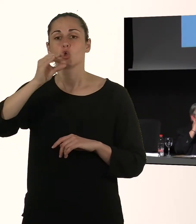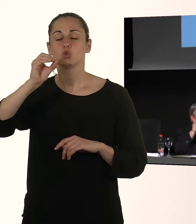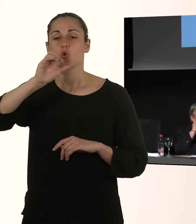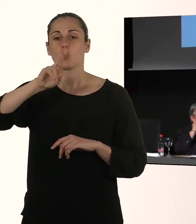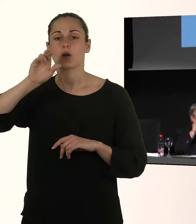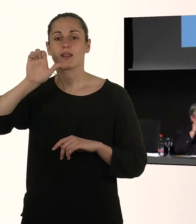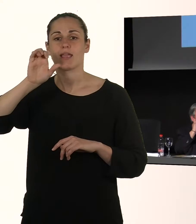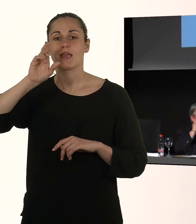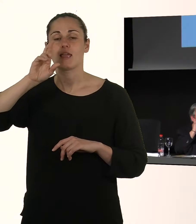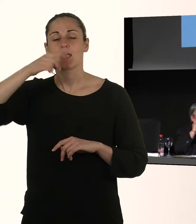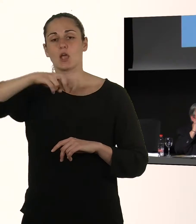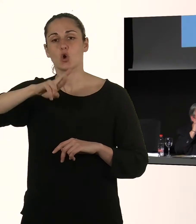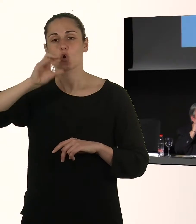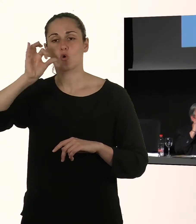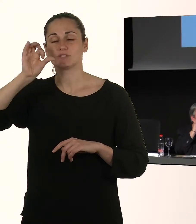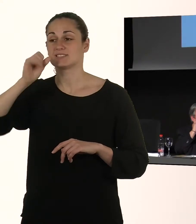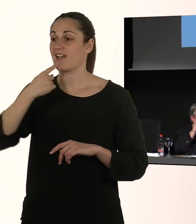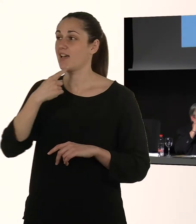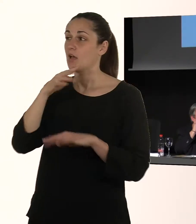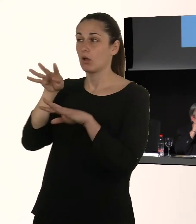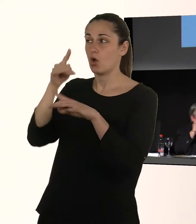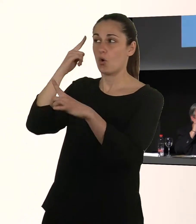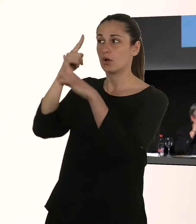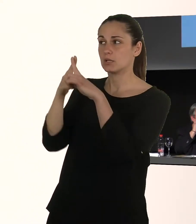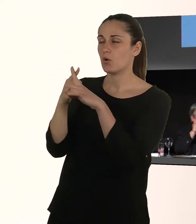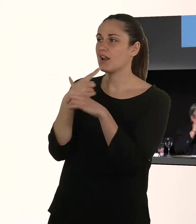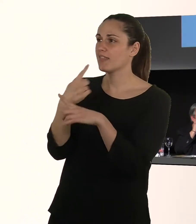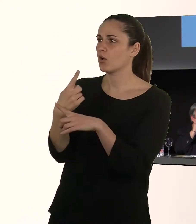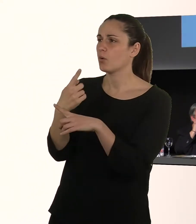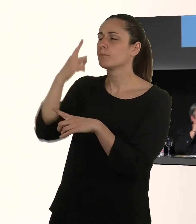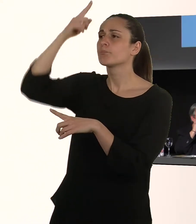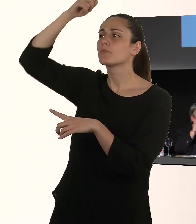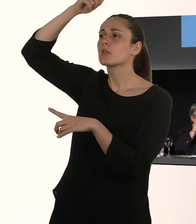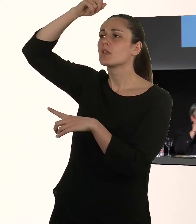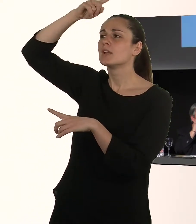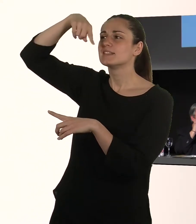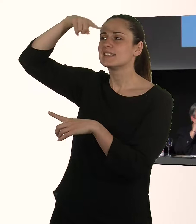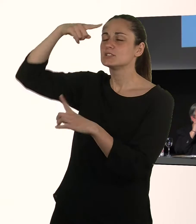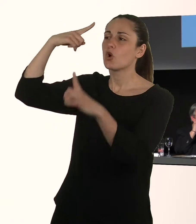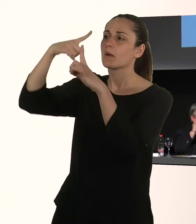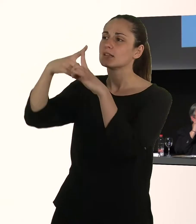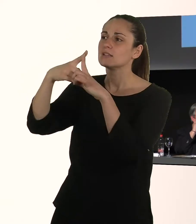convenció diciéndole que él quería hacer una tesis sobre lo raro que eran los hombres, ¿vale?